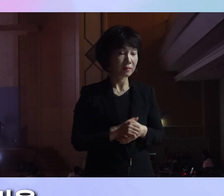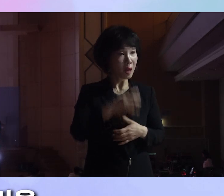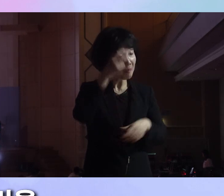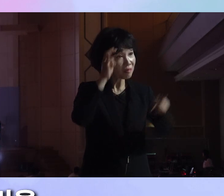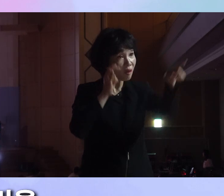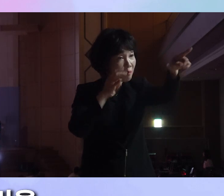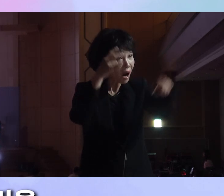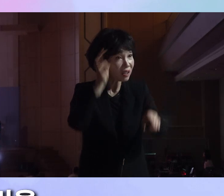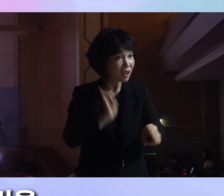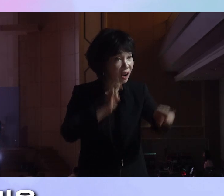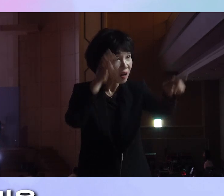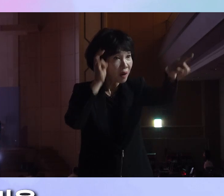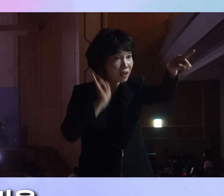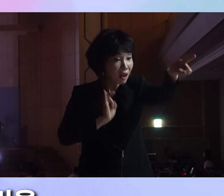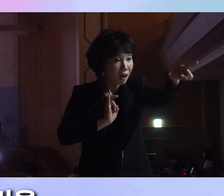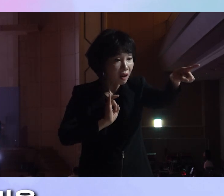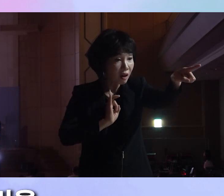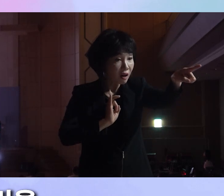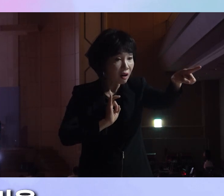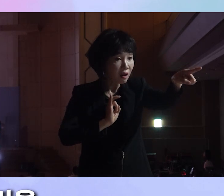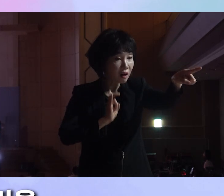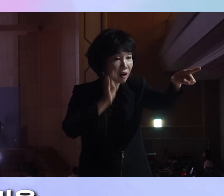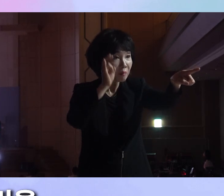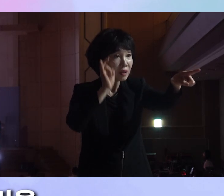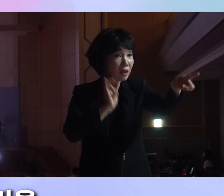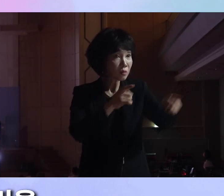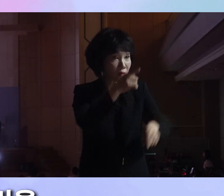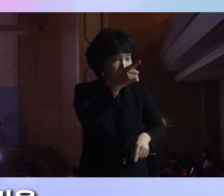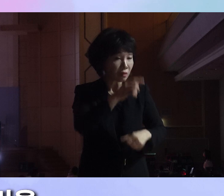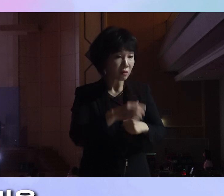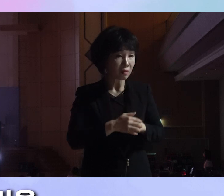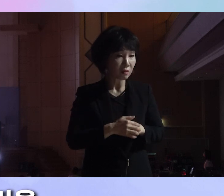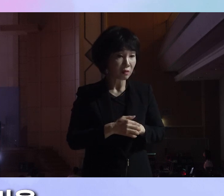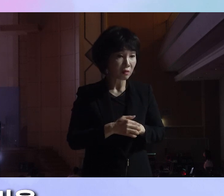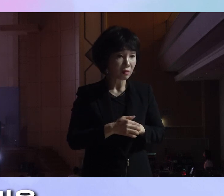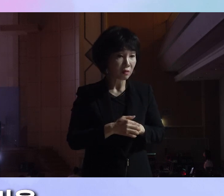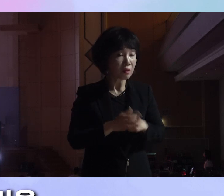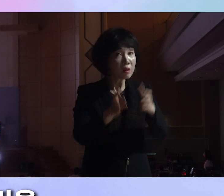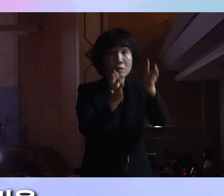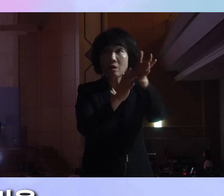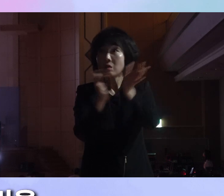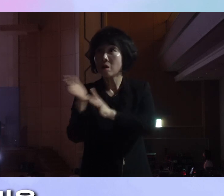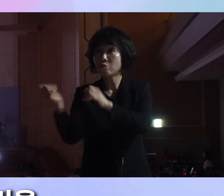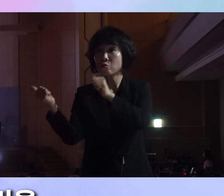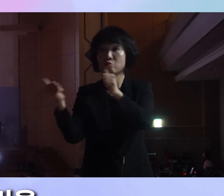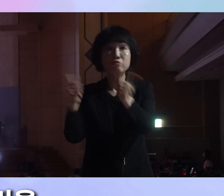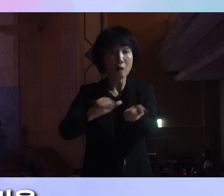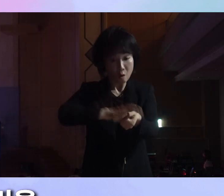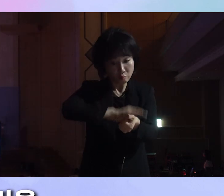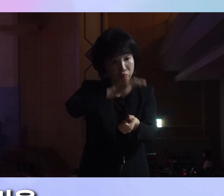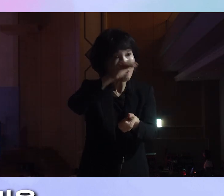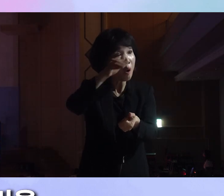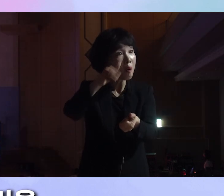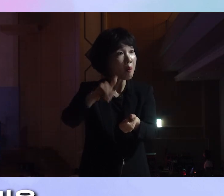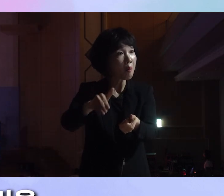말이야. 예수 처형 때 그 어미 옆에 있었지? 예수가 죽은 뒤엔 그 무덤에